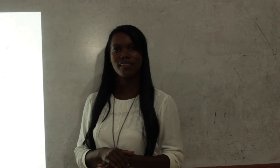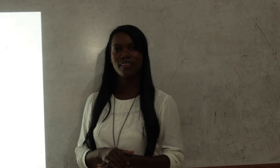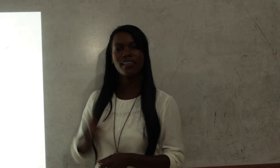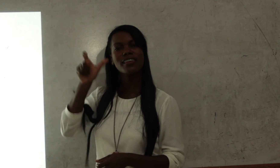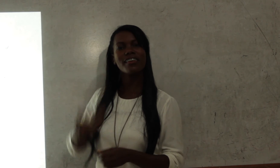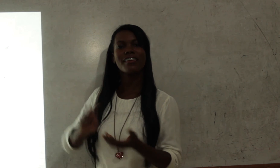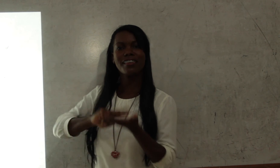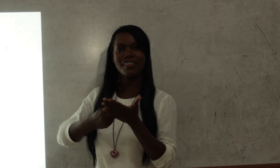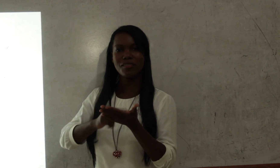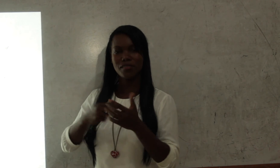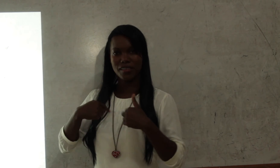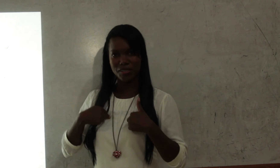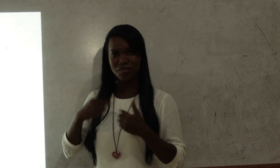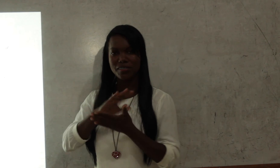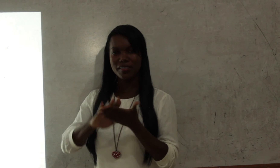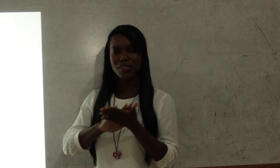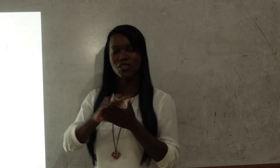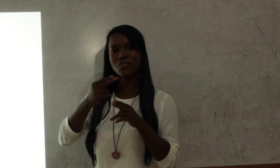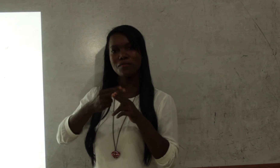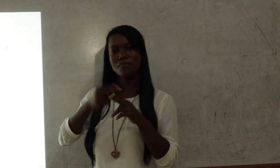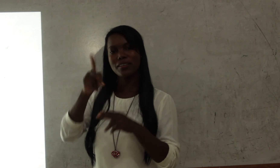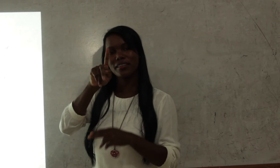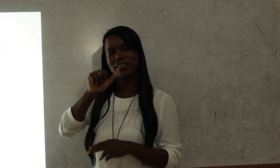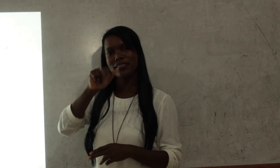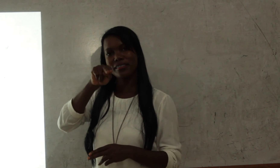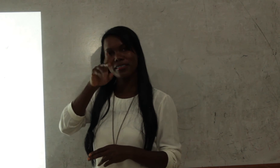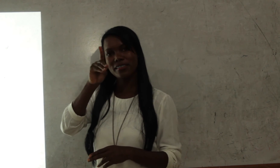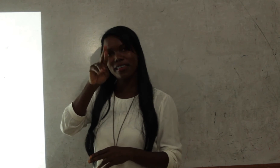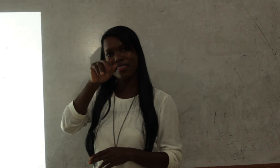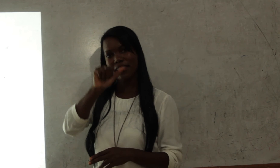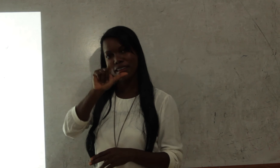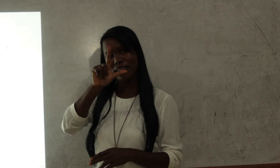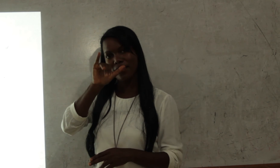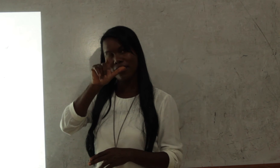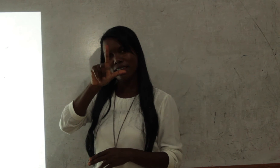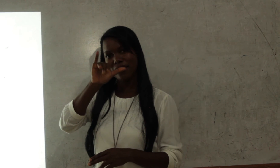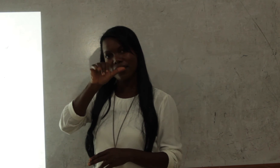intérprete Sandra Liliana Rivas, Institución Educativa Juan Evangelista Berrío,